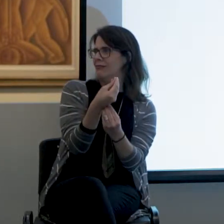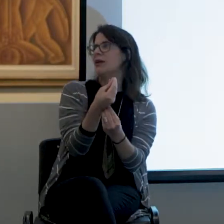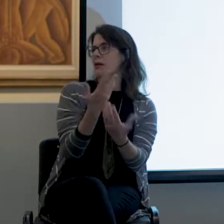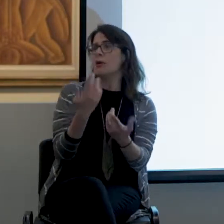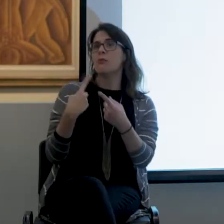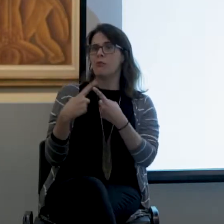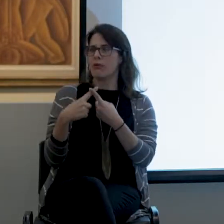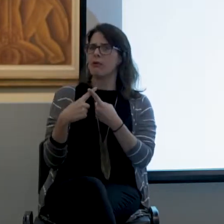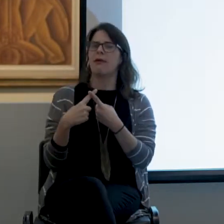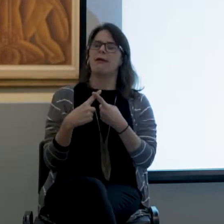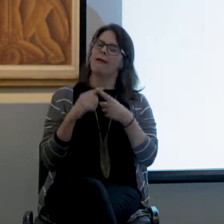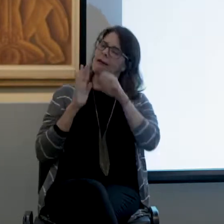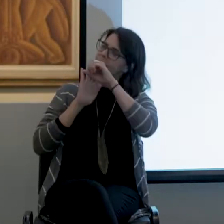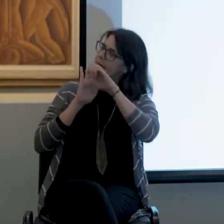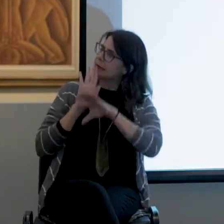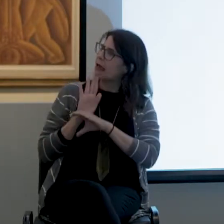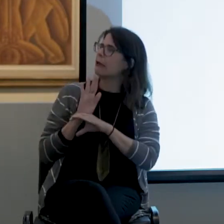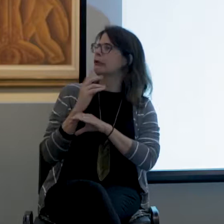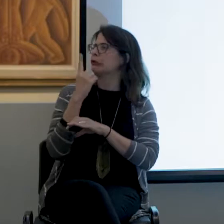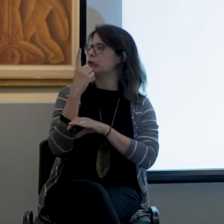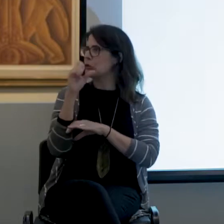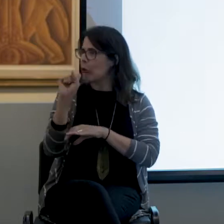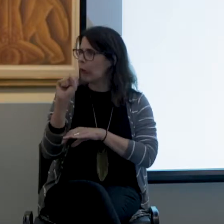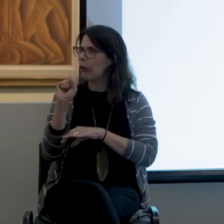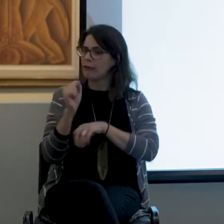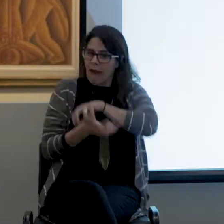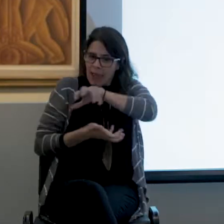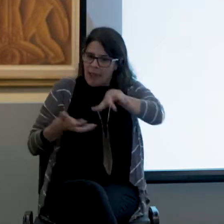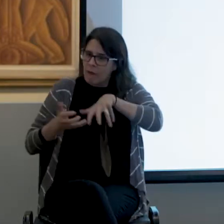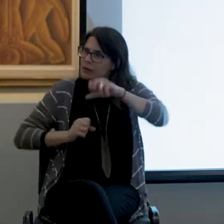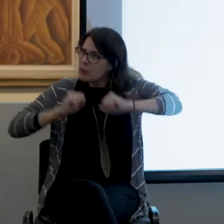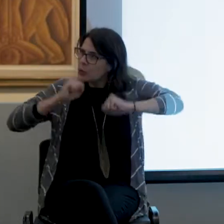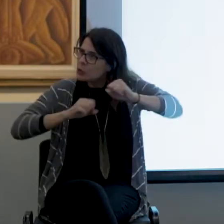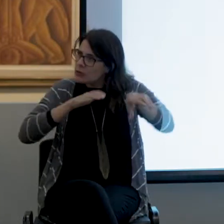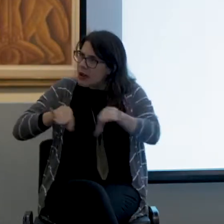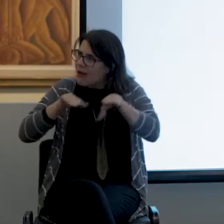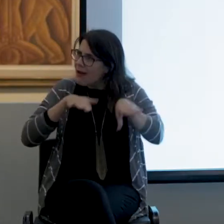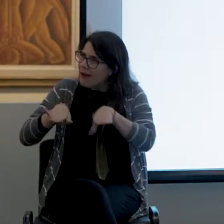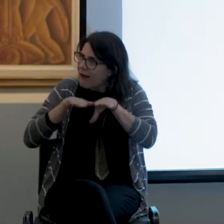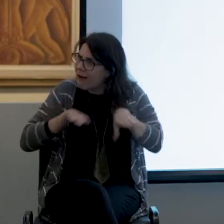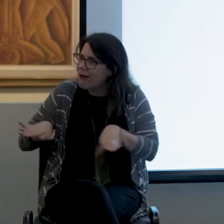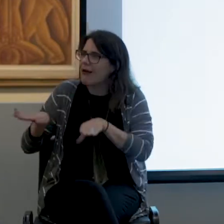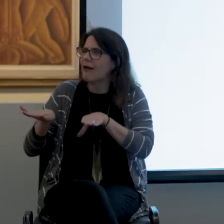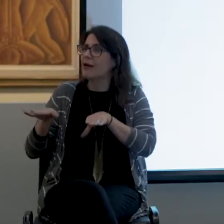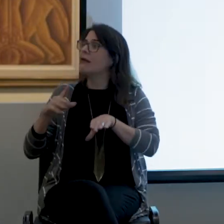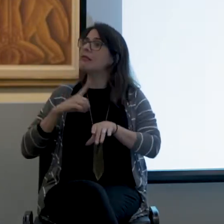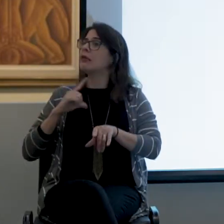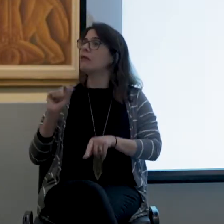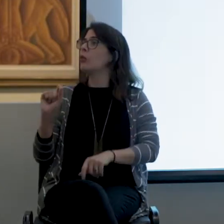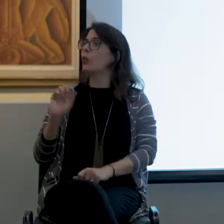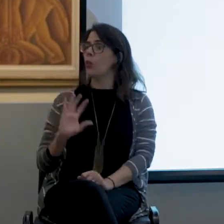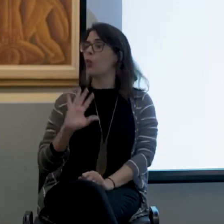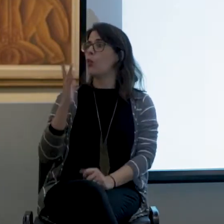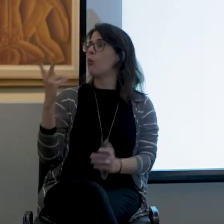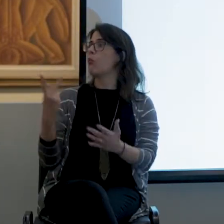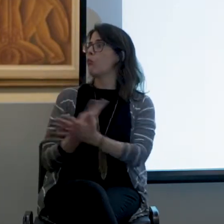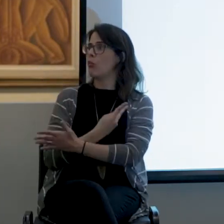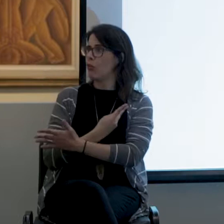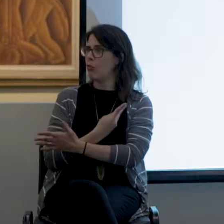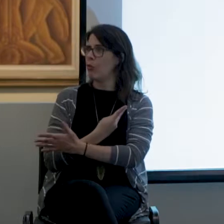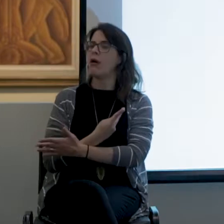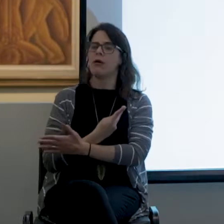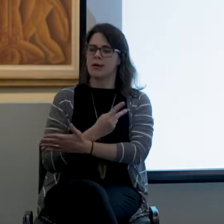século XVIII, com a Revolução Industrial, tudo aquilo que a gente viu, eles vão se separando. A linguagem que os filósofos, sociólogos gostam de